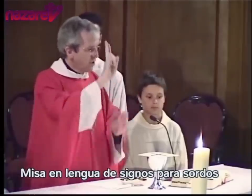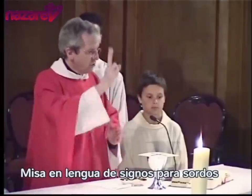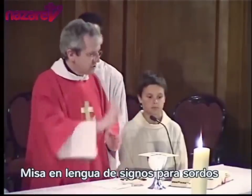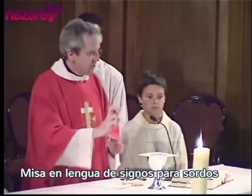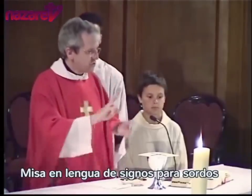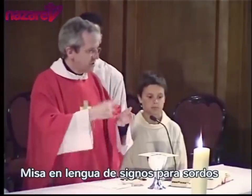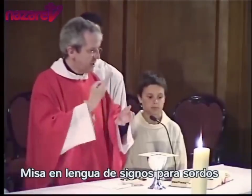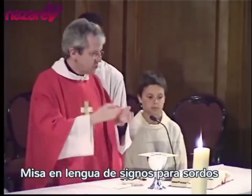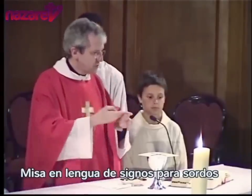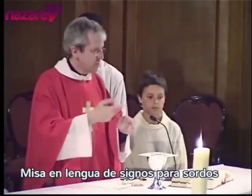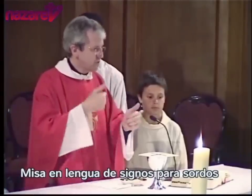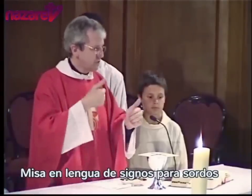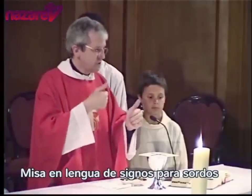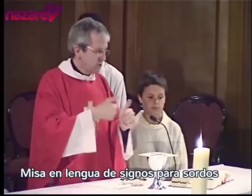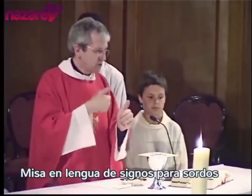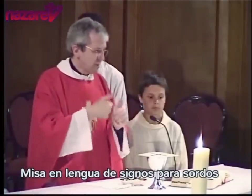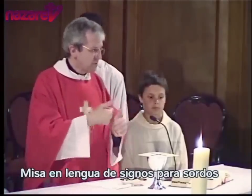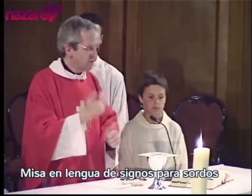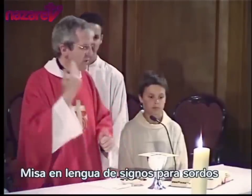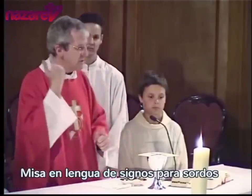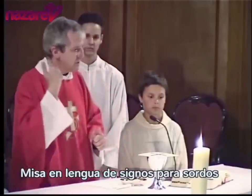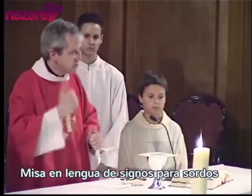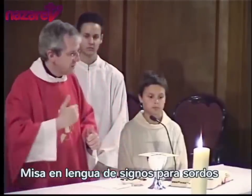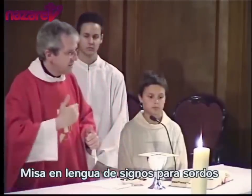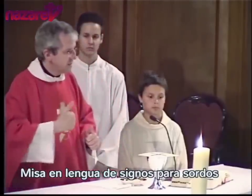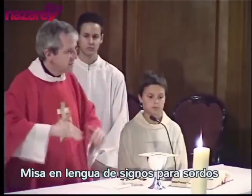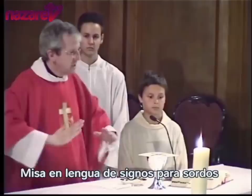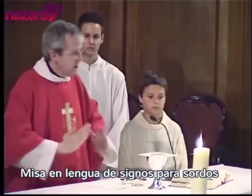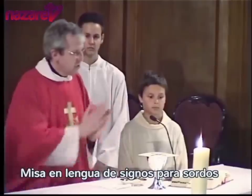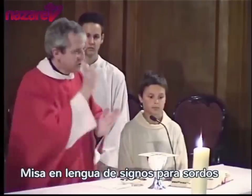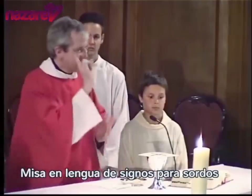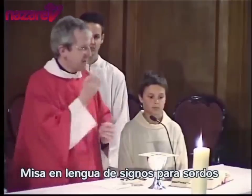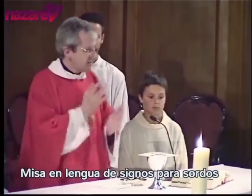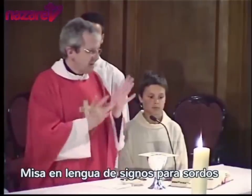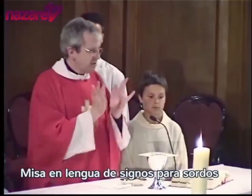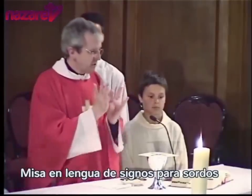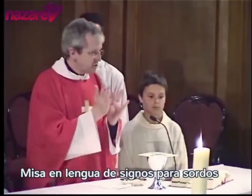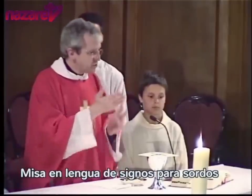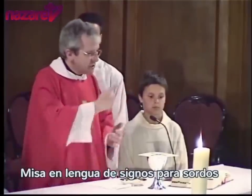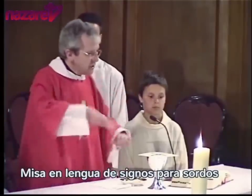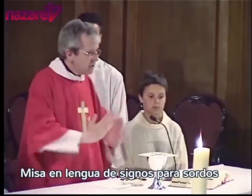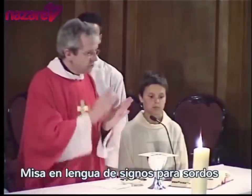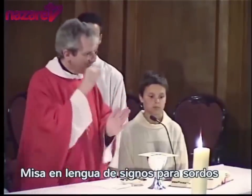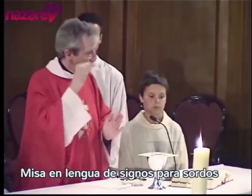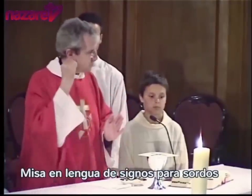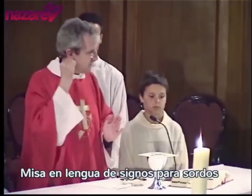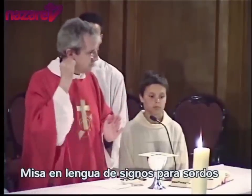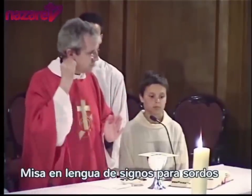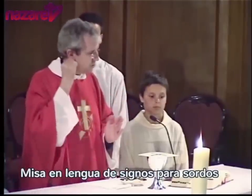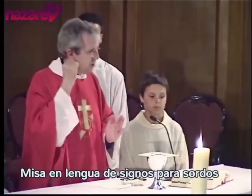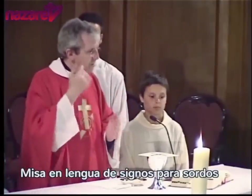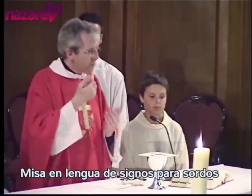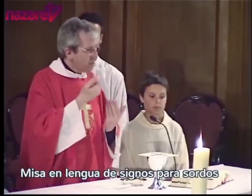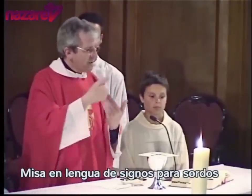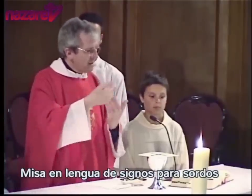Dios, con San José, su esposo, con los apóstoles y los mártires, con Santa Teresa el Niño Jesús y con todos los